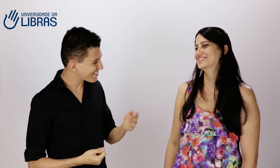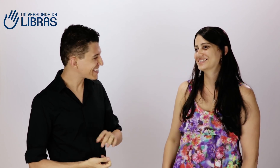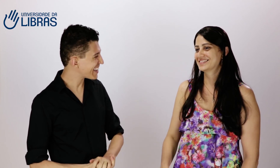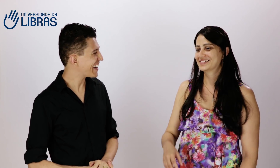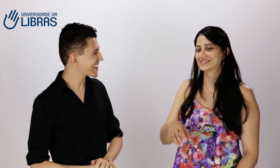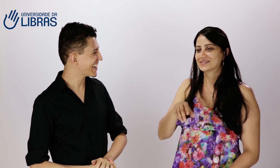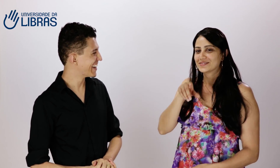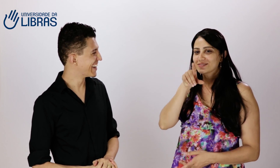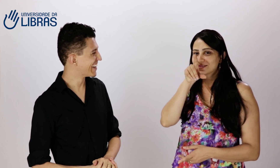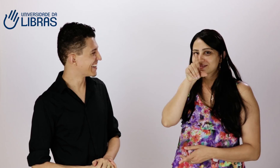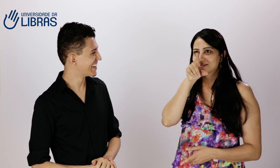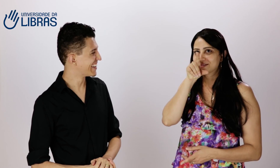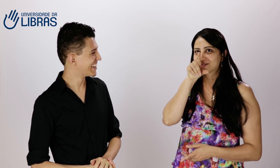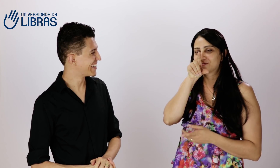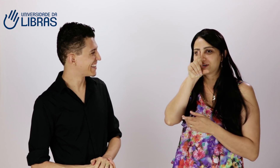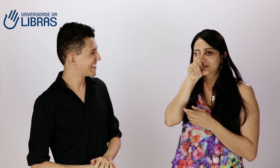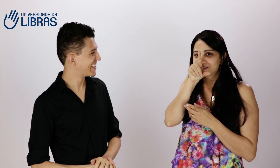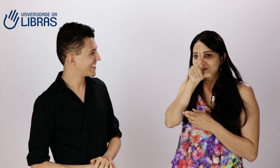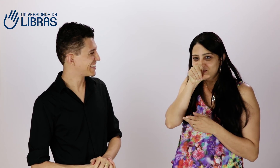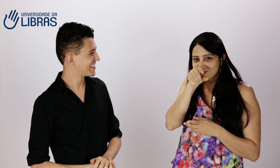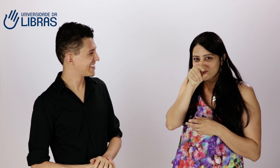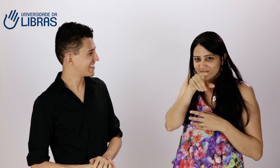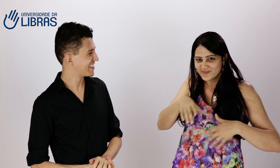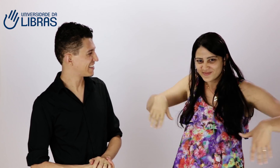faz a águia. Foi assim.